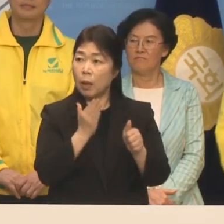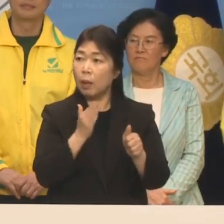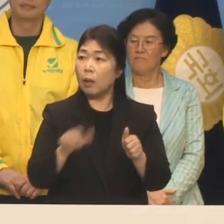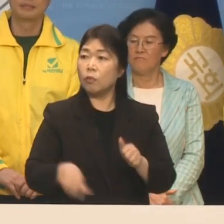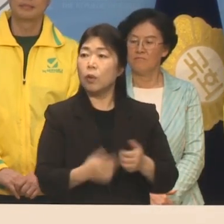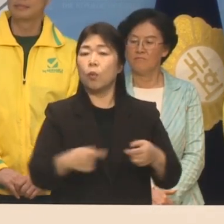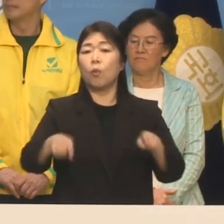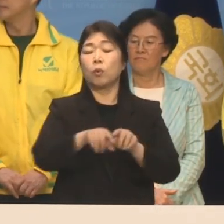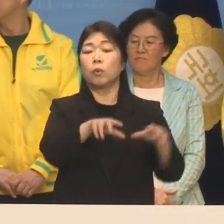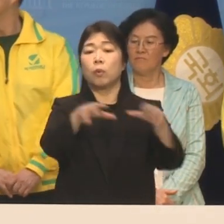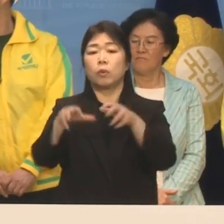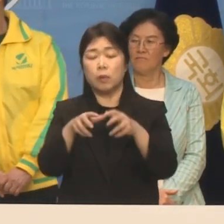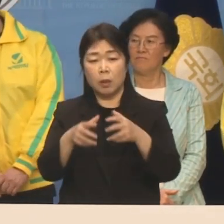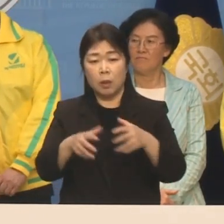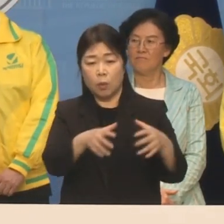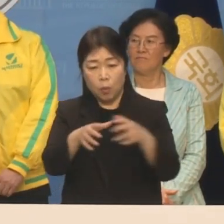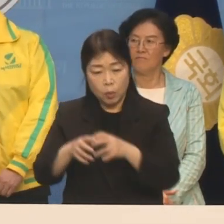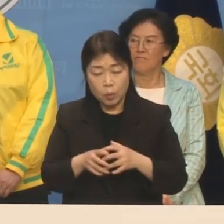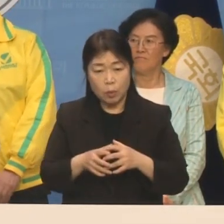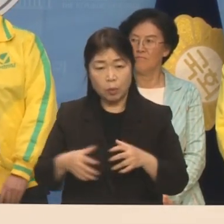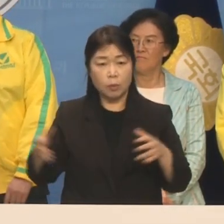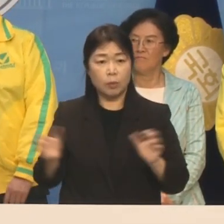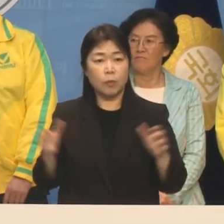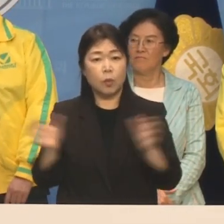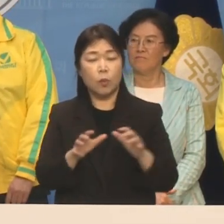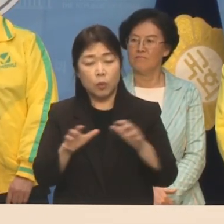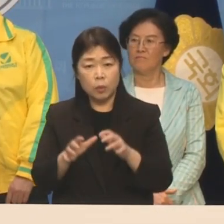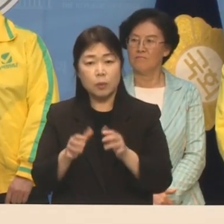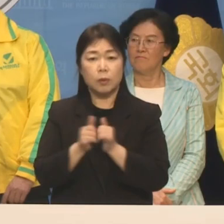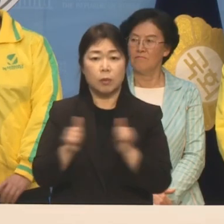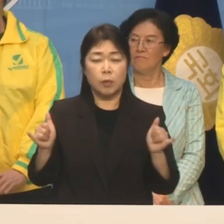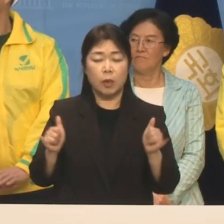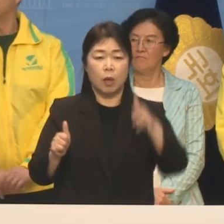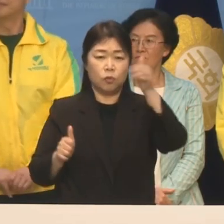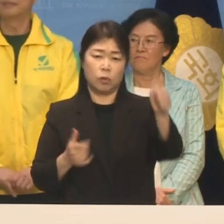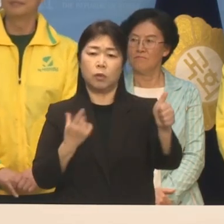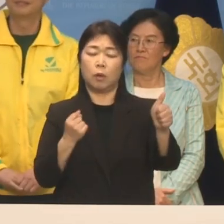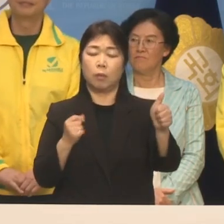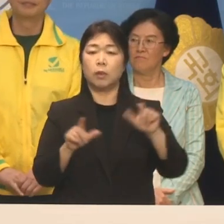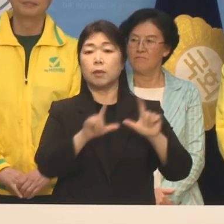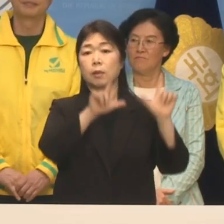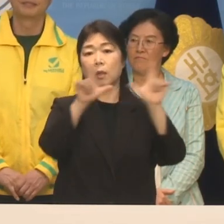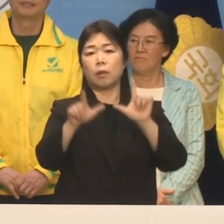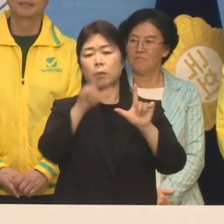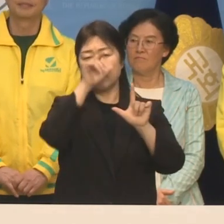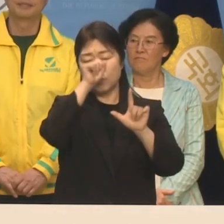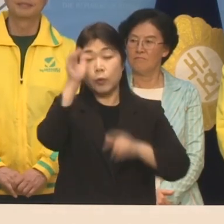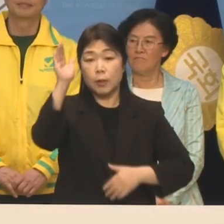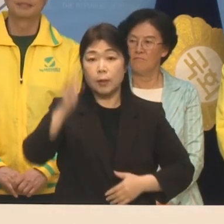구성원들이 주인답게 살도록 하는 민주주의를 촉진하는 것, 그게 좋은 말입니다.